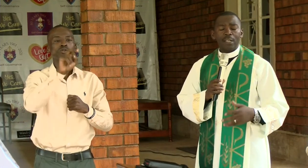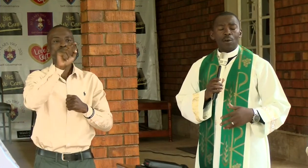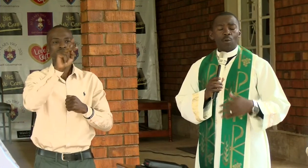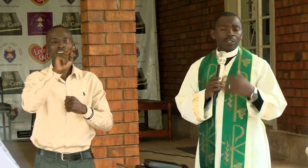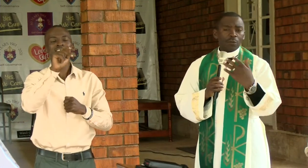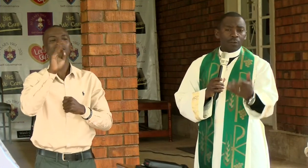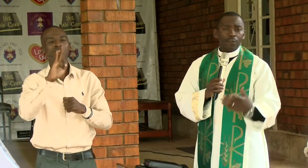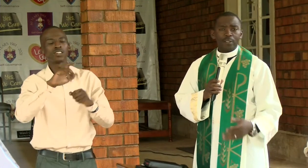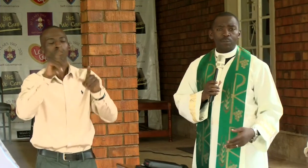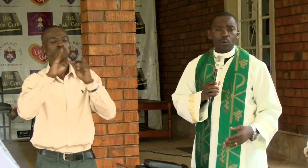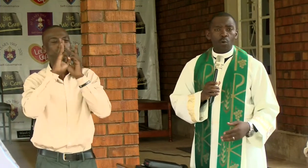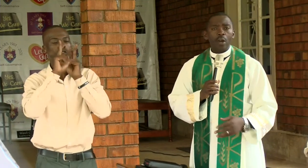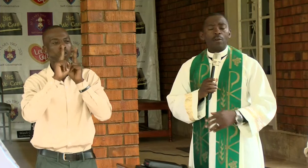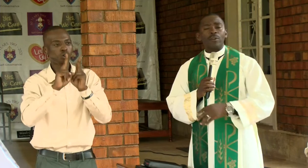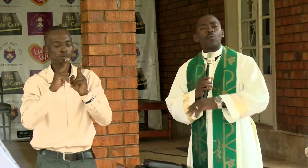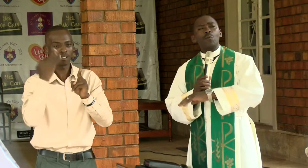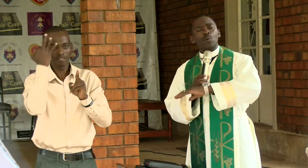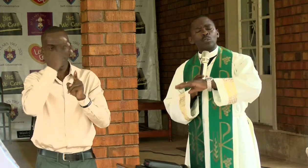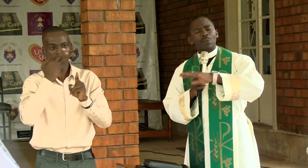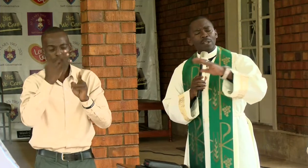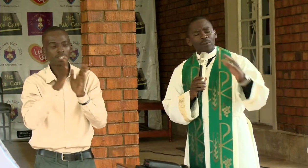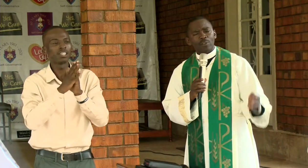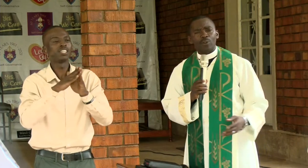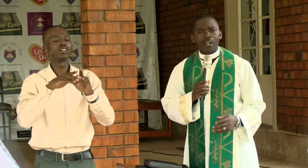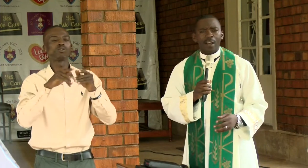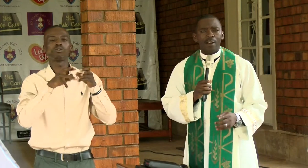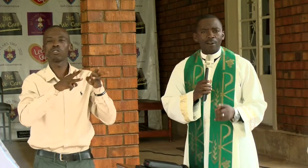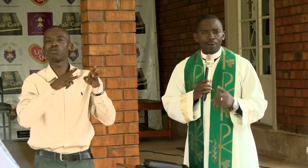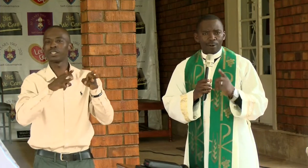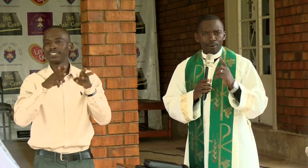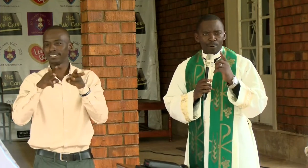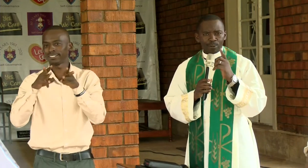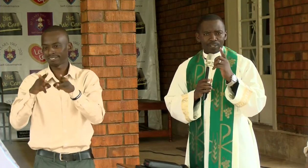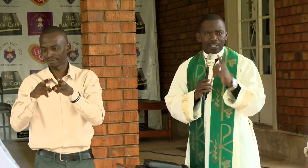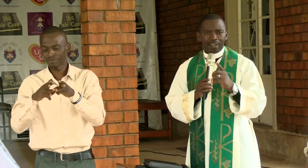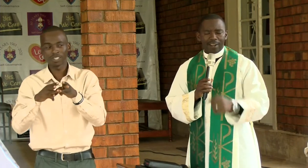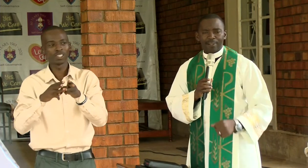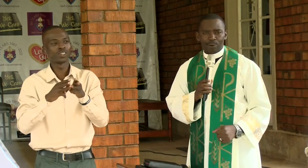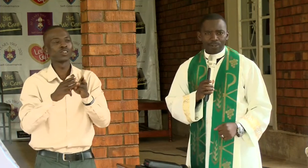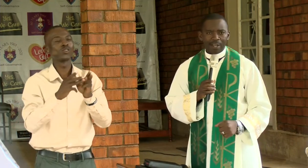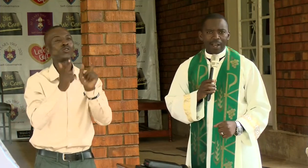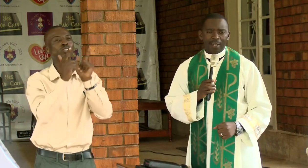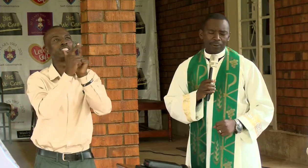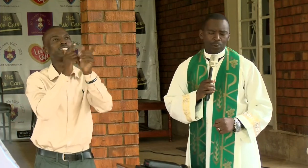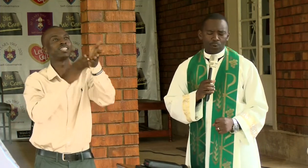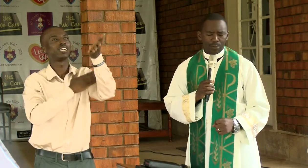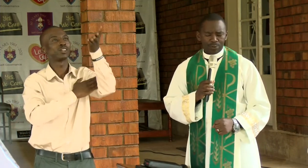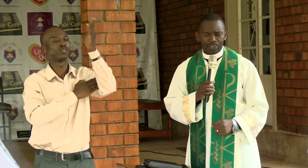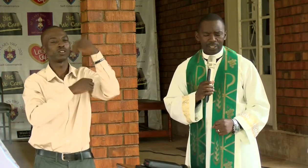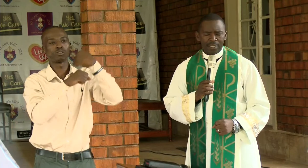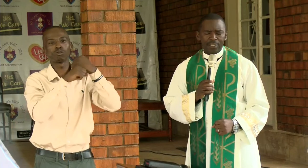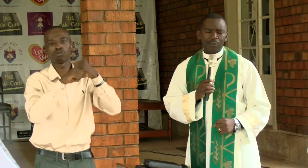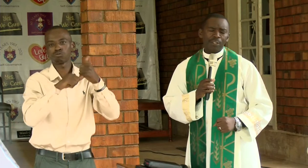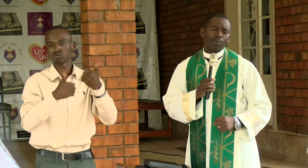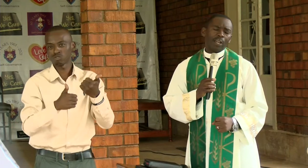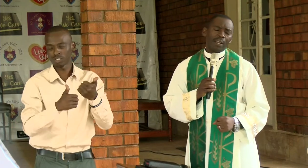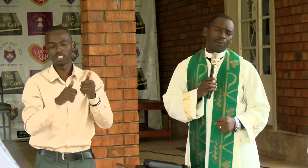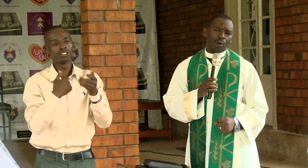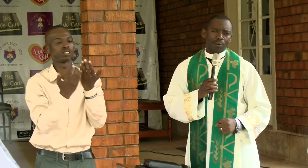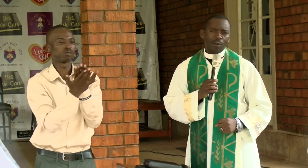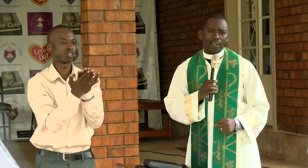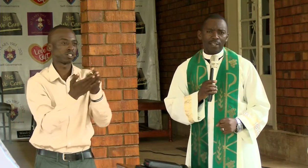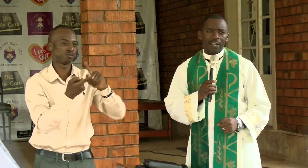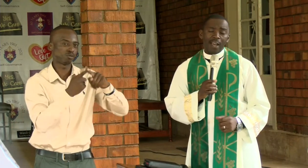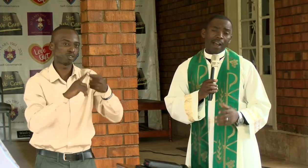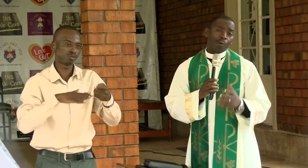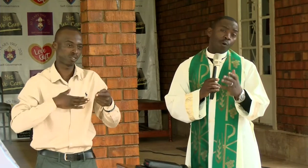NTV Words of Facebook ne ku mikutu emirala gyonna gyonna okusinkana Katonda agenda tukola obulungi kivudde nkwegera